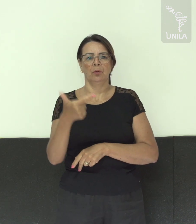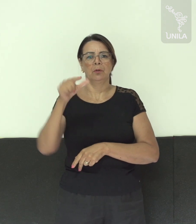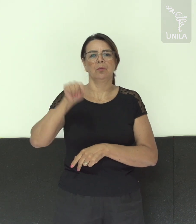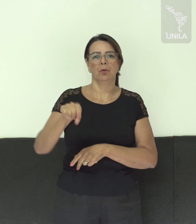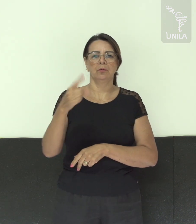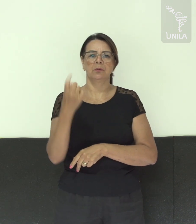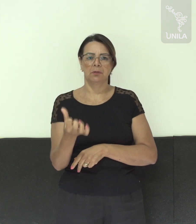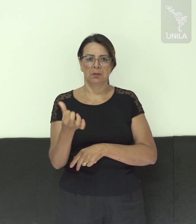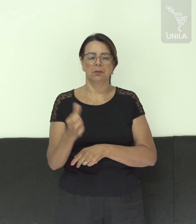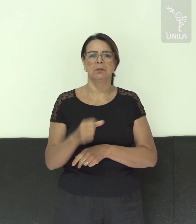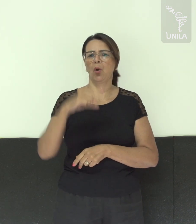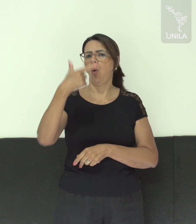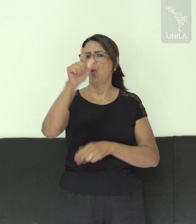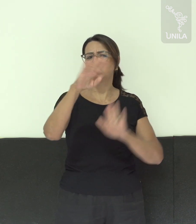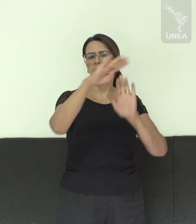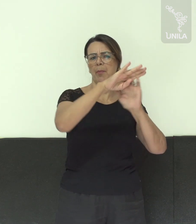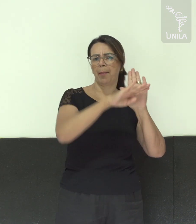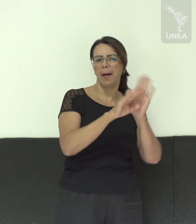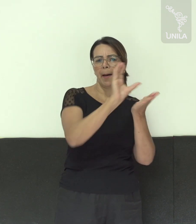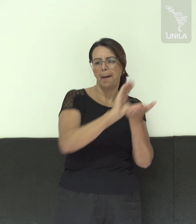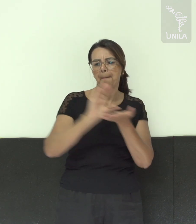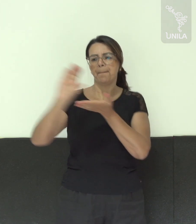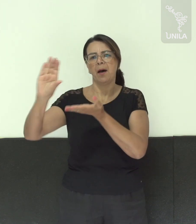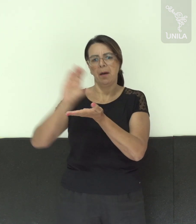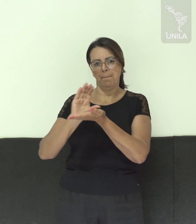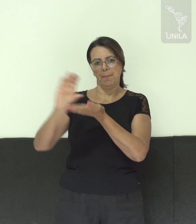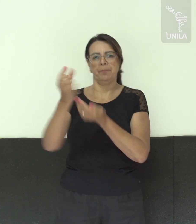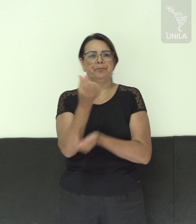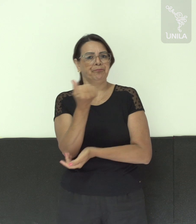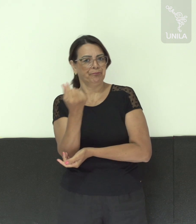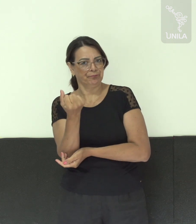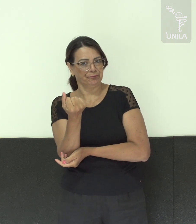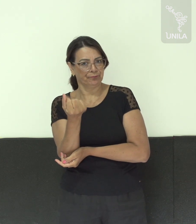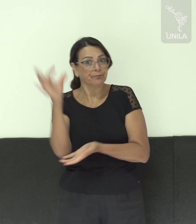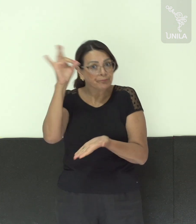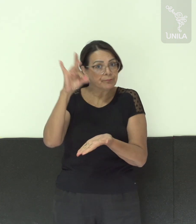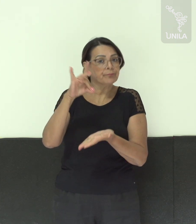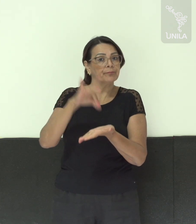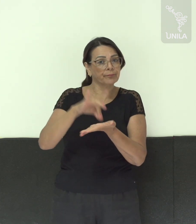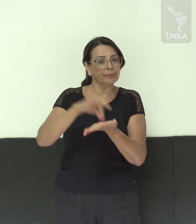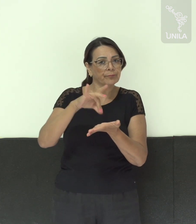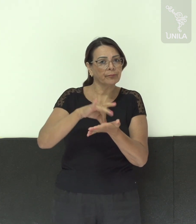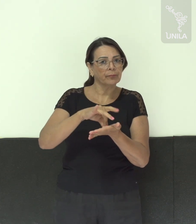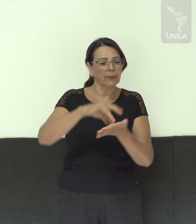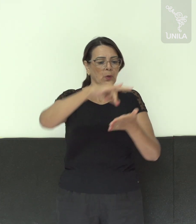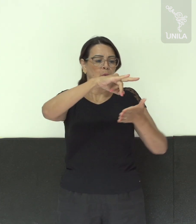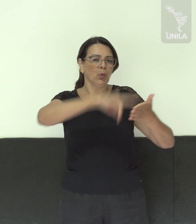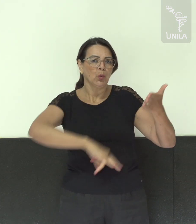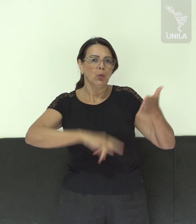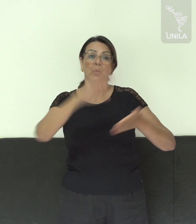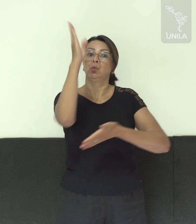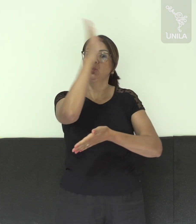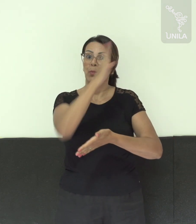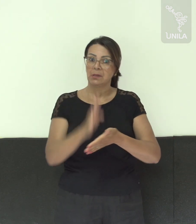6.6.1.2.6. Demais programas de transferência condicionada de renda implementado por estados, Distrito Federal